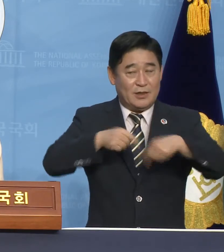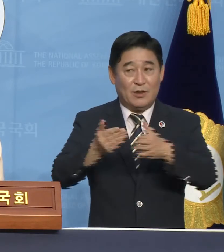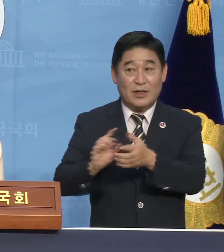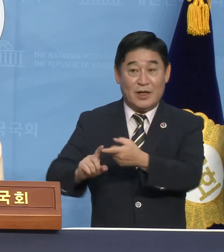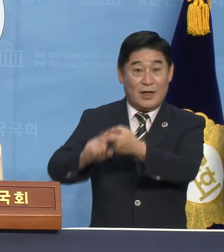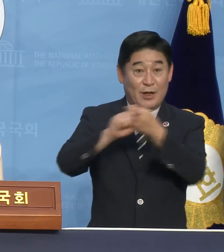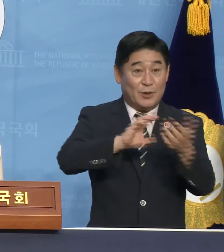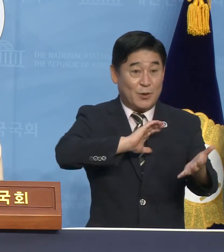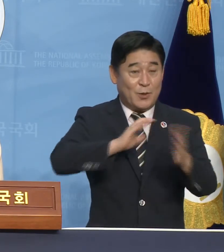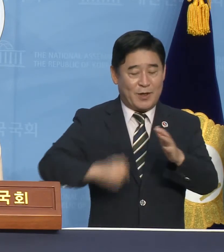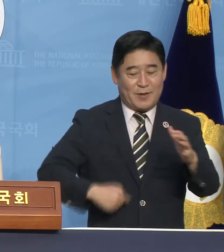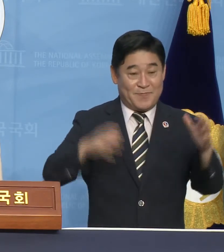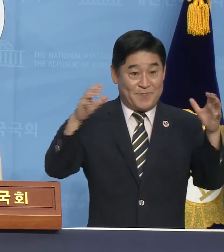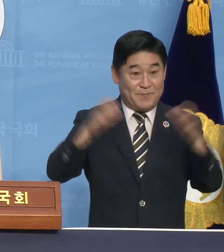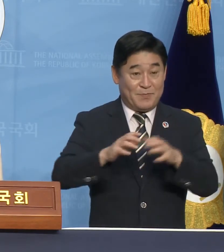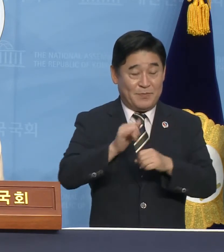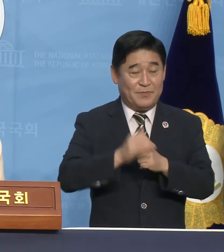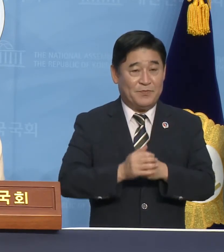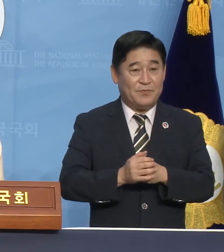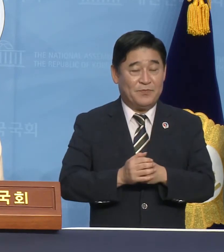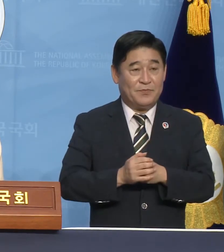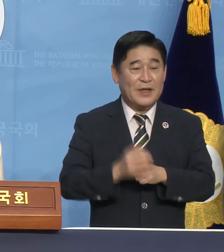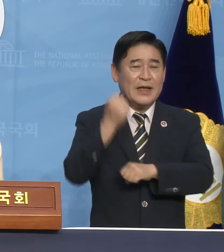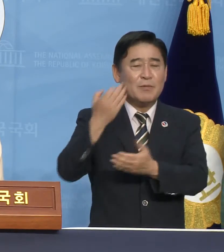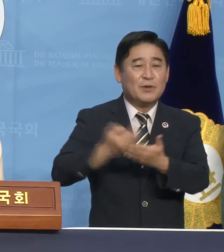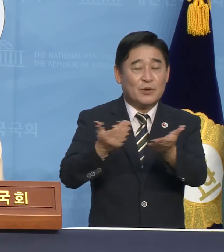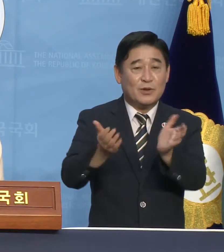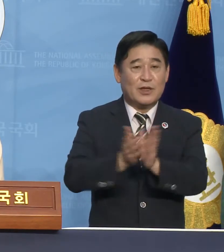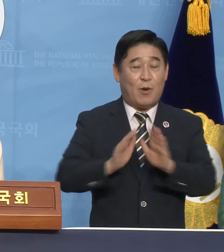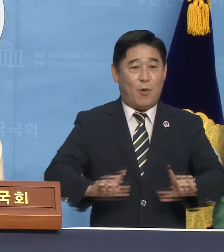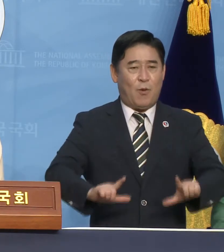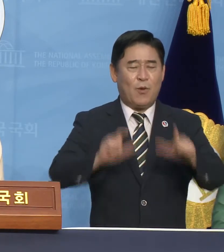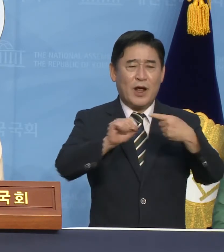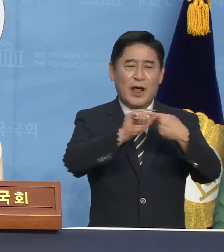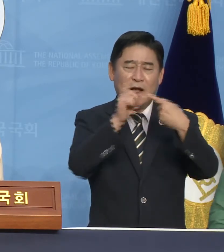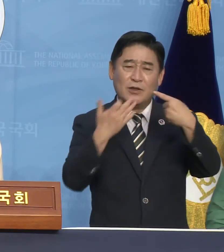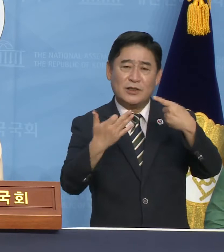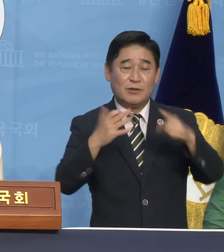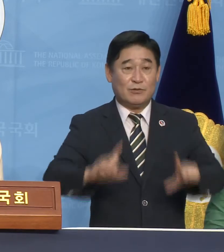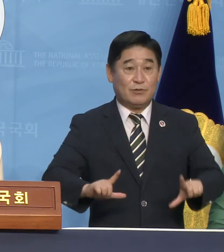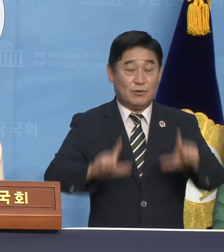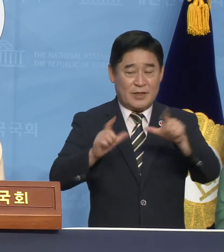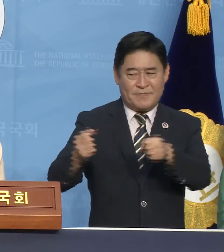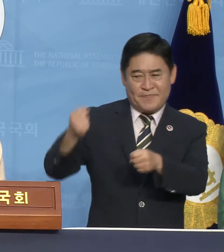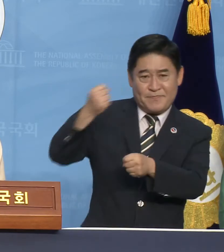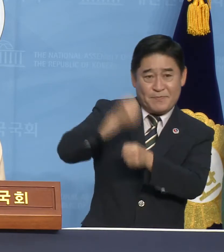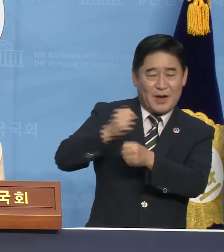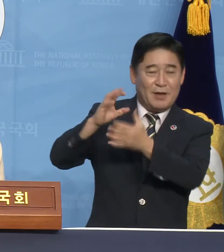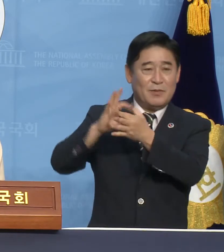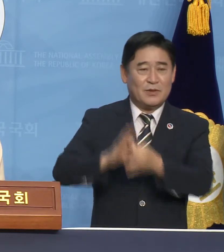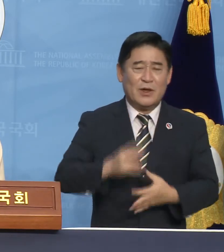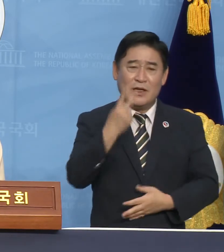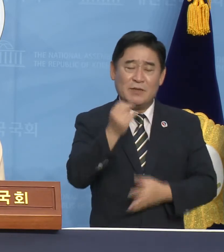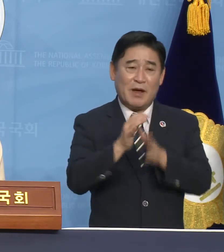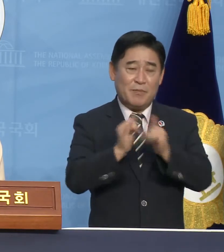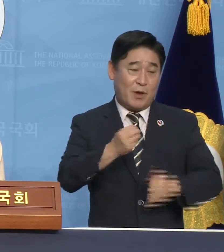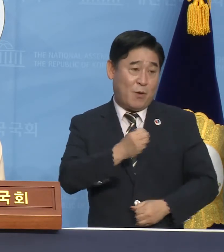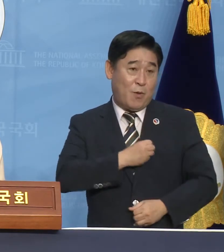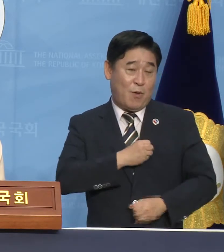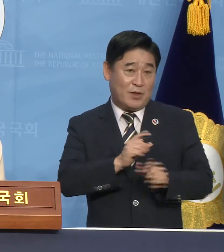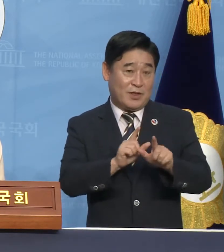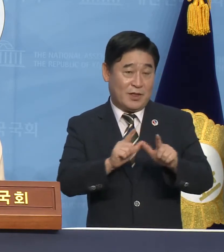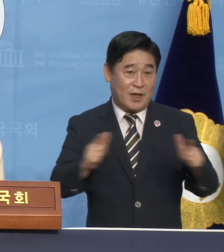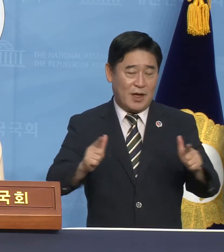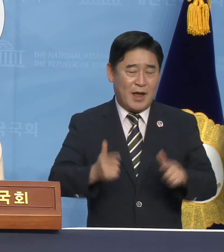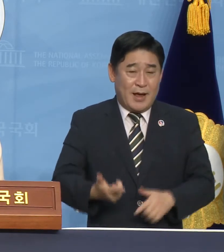연석회의로 힘을 모으기로 한 날입니다. 기본소득당은 올해 1월 19일 창당하면서 2만여 명의